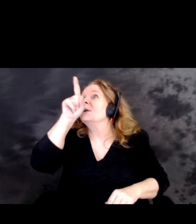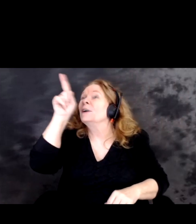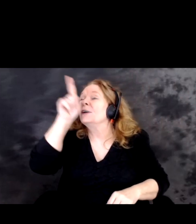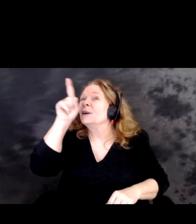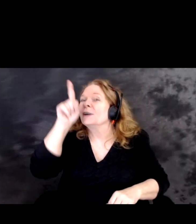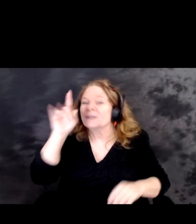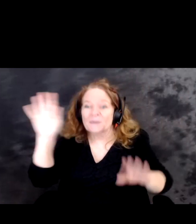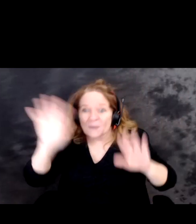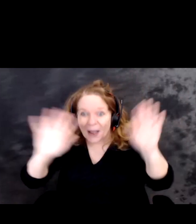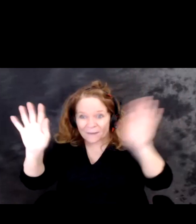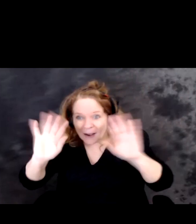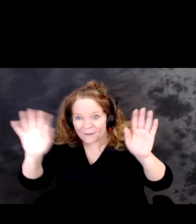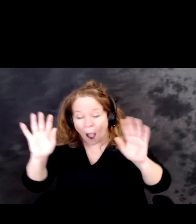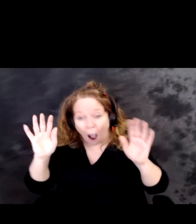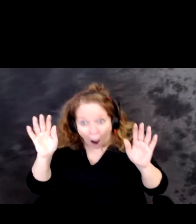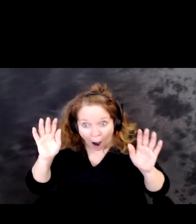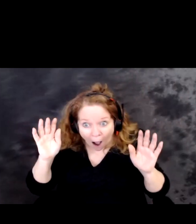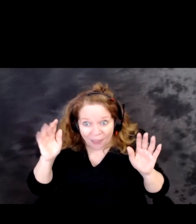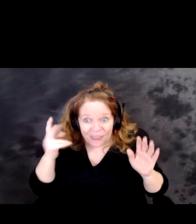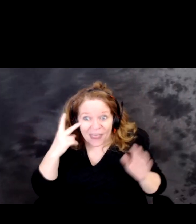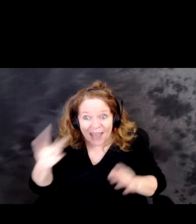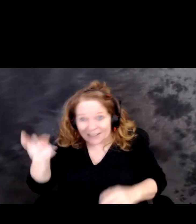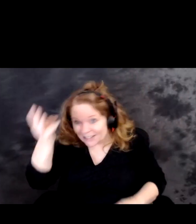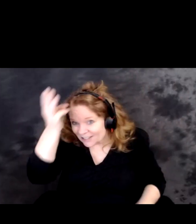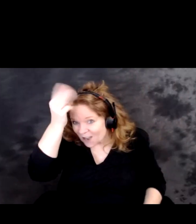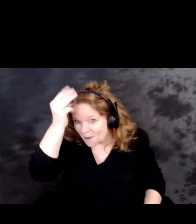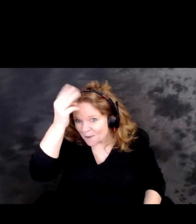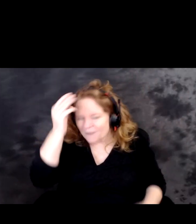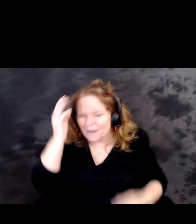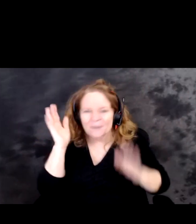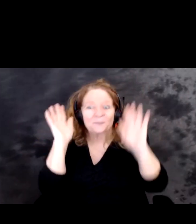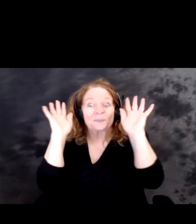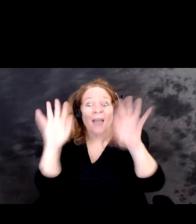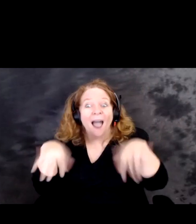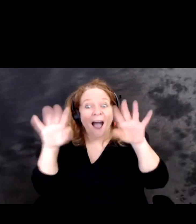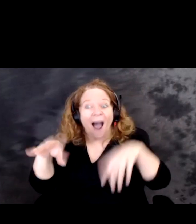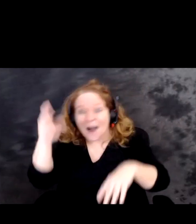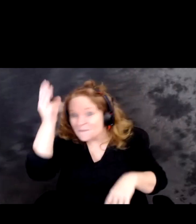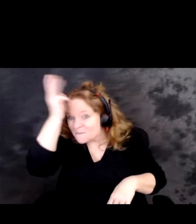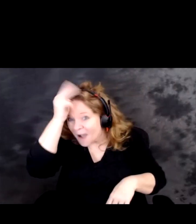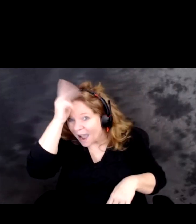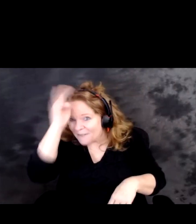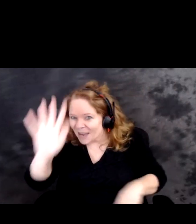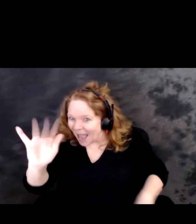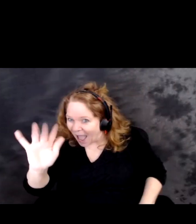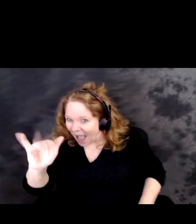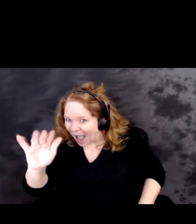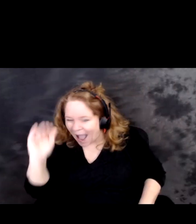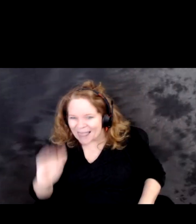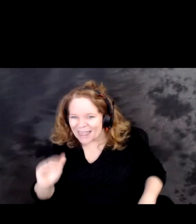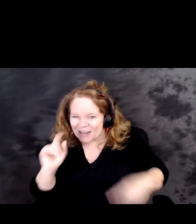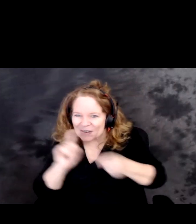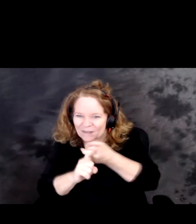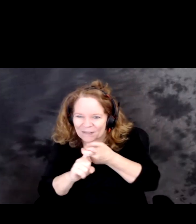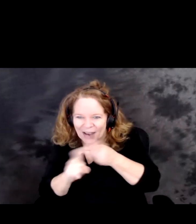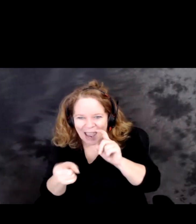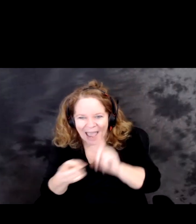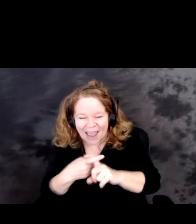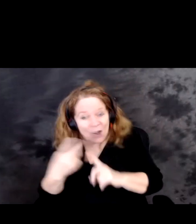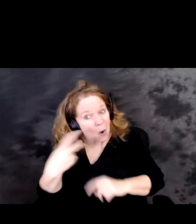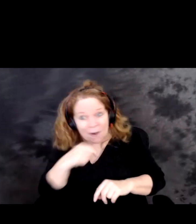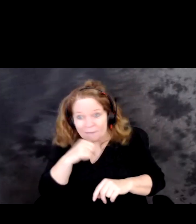los árboles y luego vio a Marvin. Oh, Marvin, qué bueno verte,